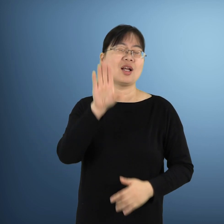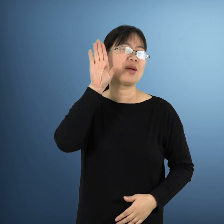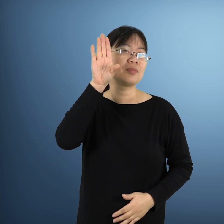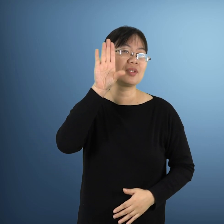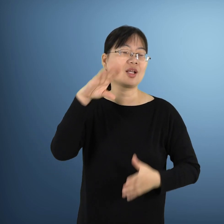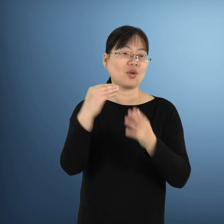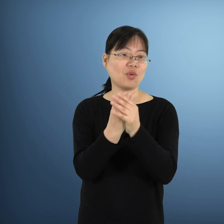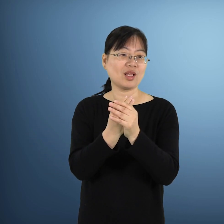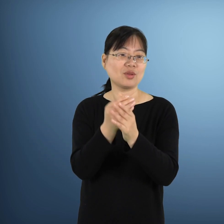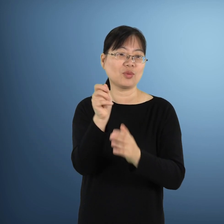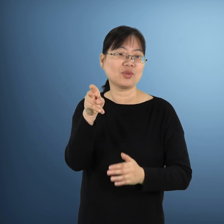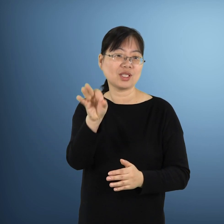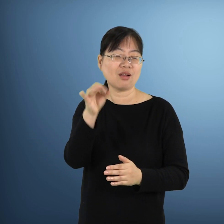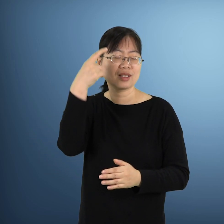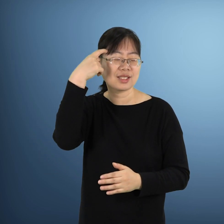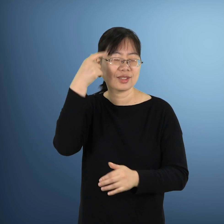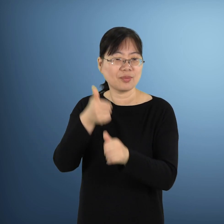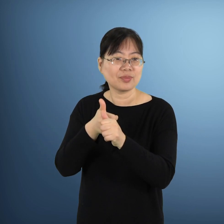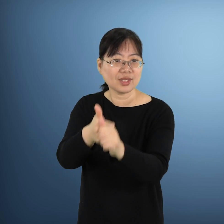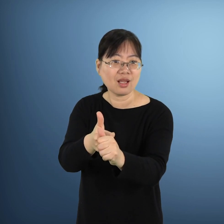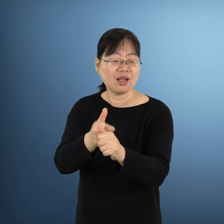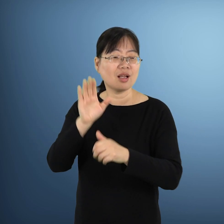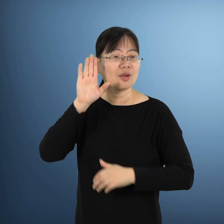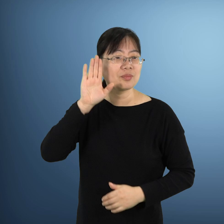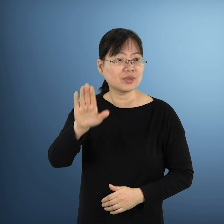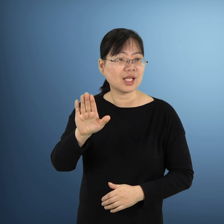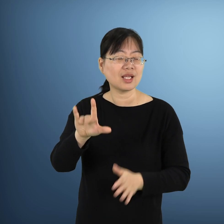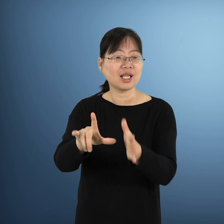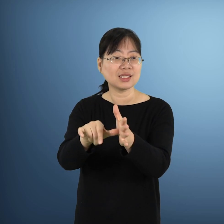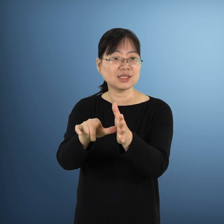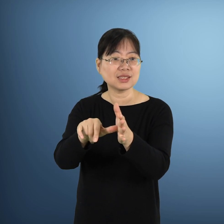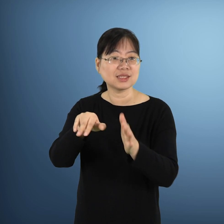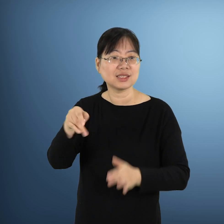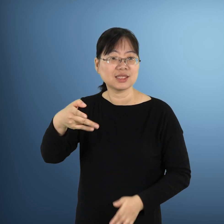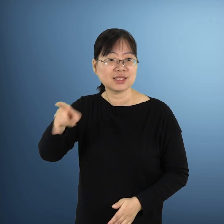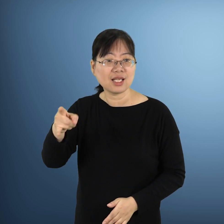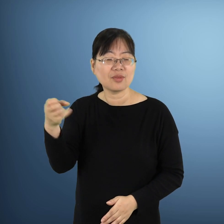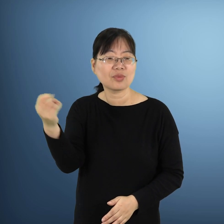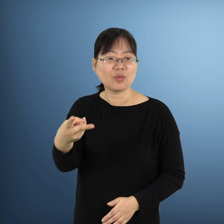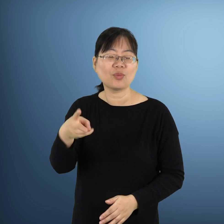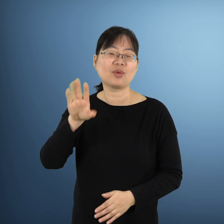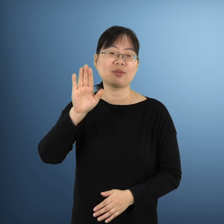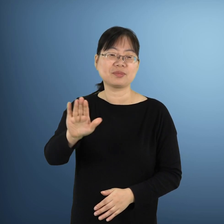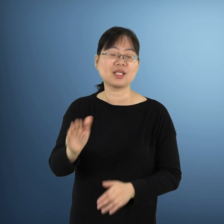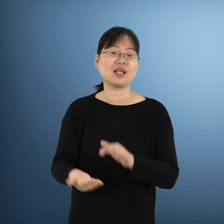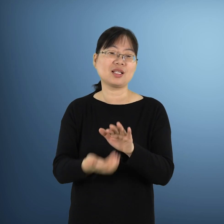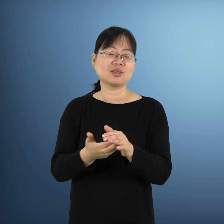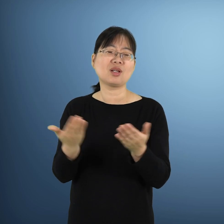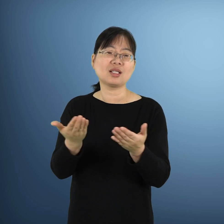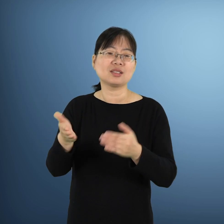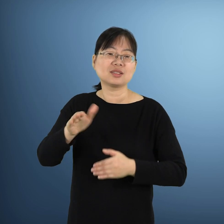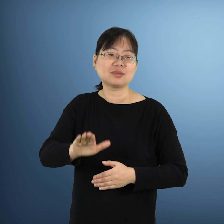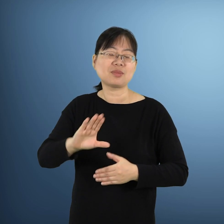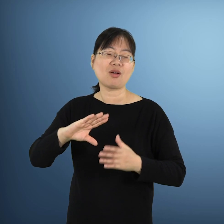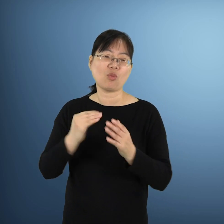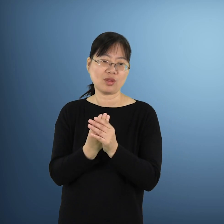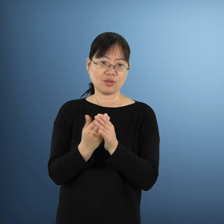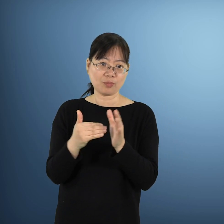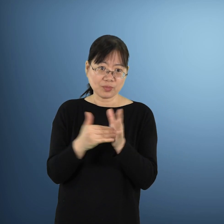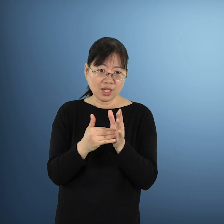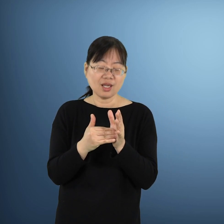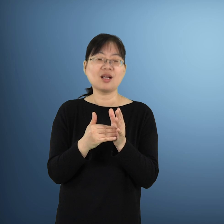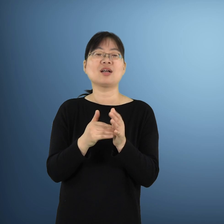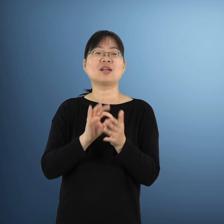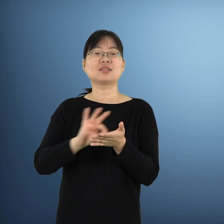미래 완료형 개념에 미래 시제나 또 미래에 이루어질 일이지만 완료형